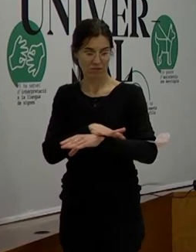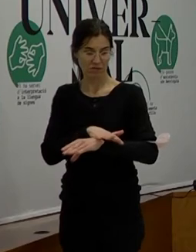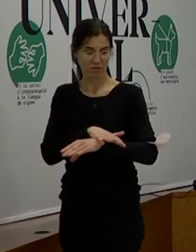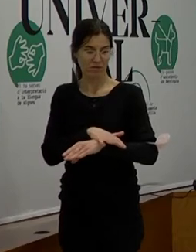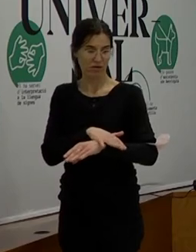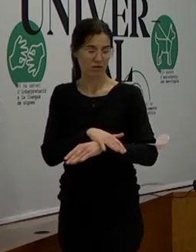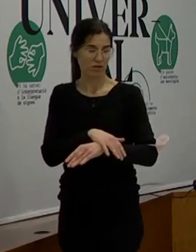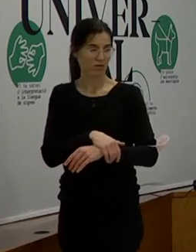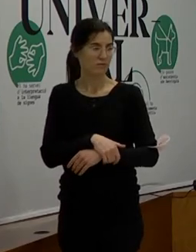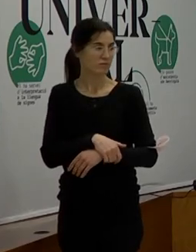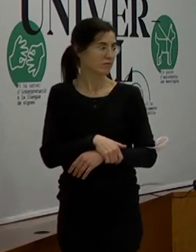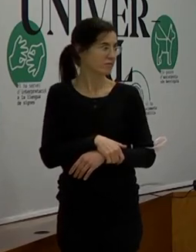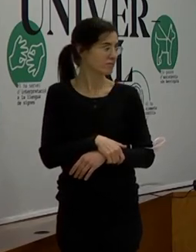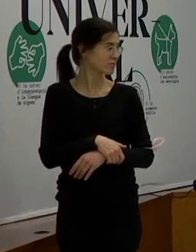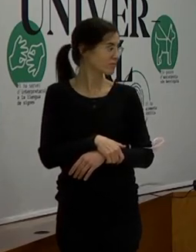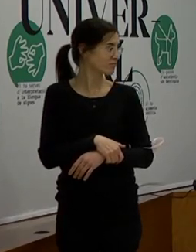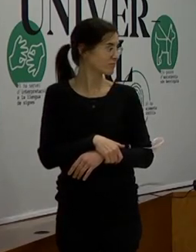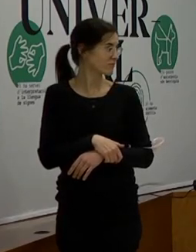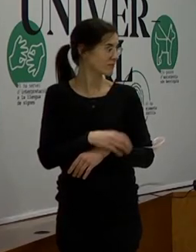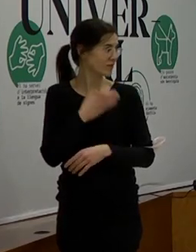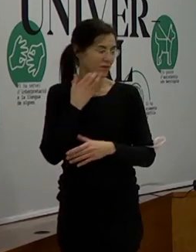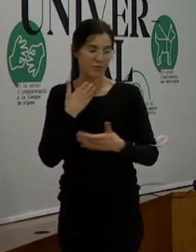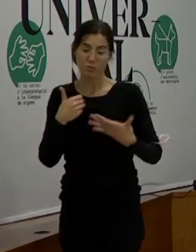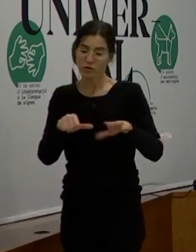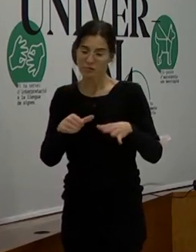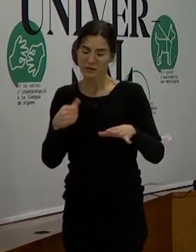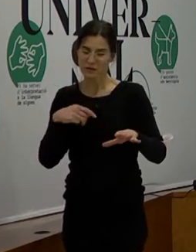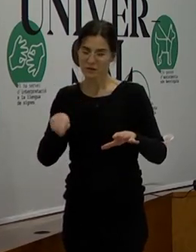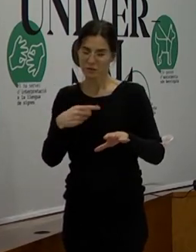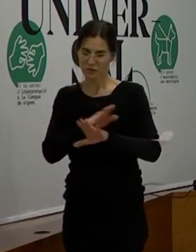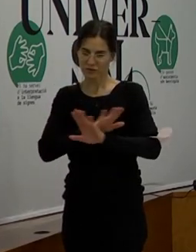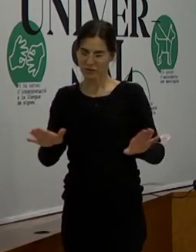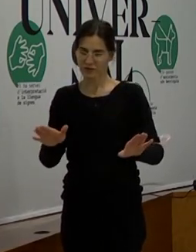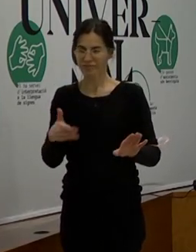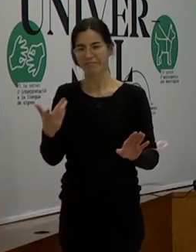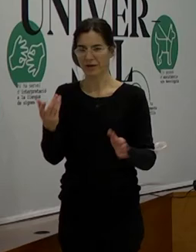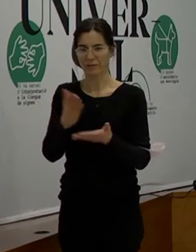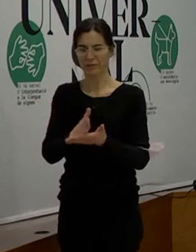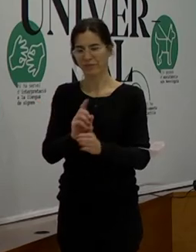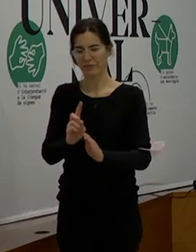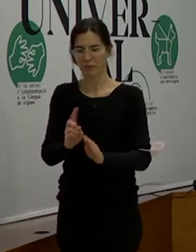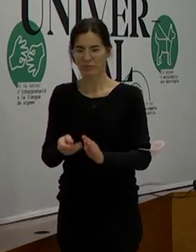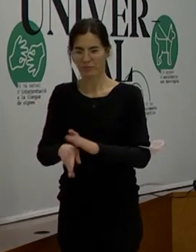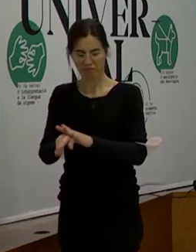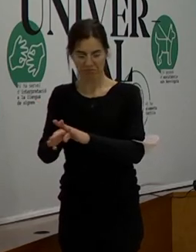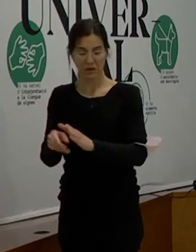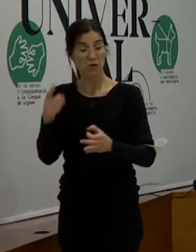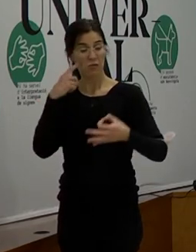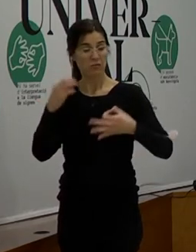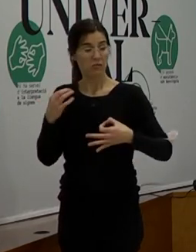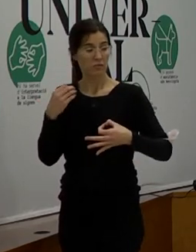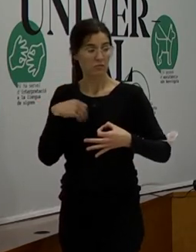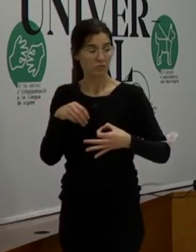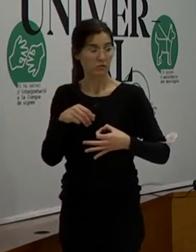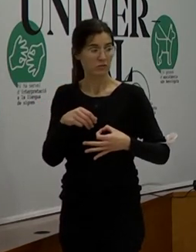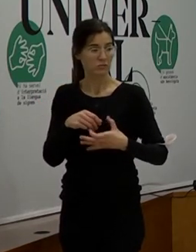Interino, ¿eh? De aquellos que vas 6 meses y se acaba, ¿no? Y entonces está haciendo interino. Vale. Total, posa'm la